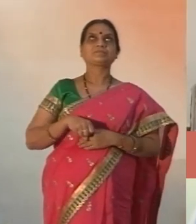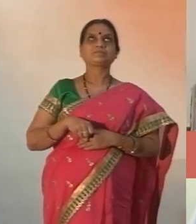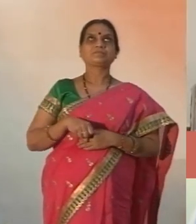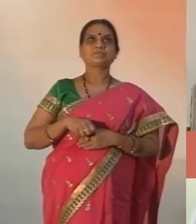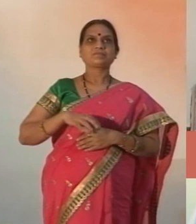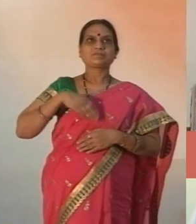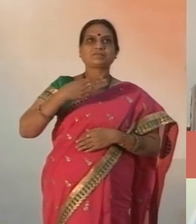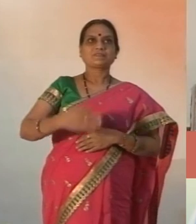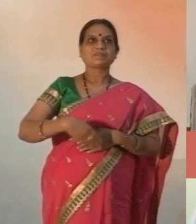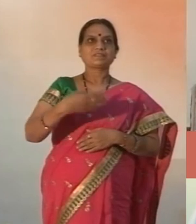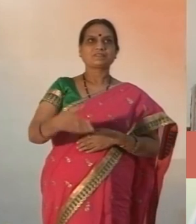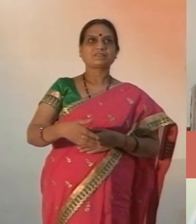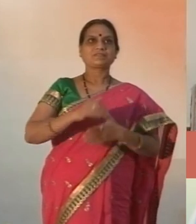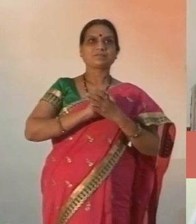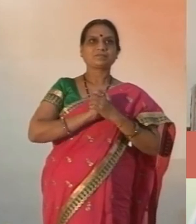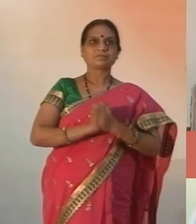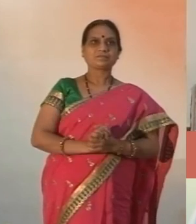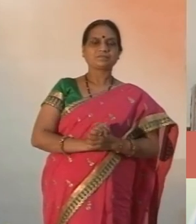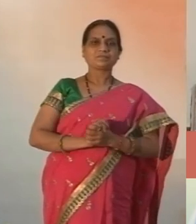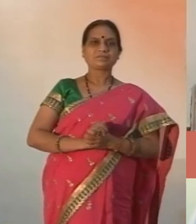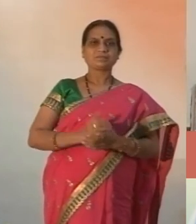सदा मदद चाहिए,